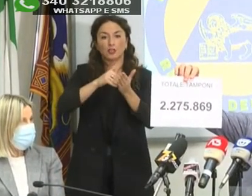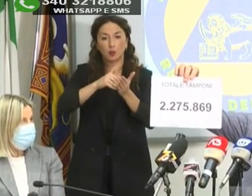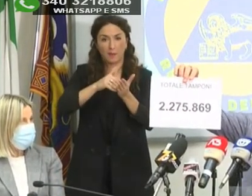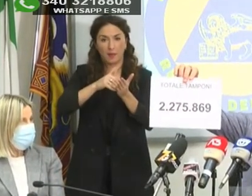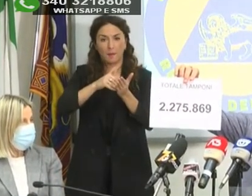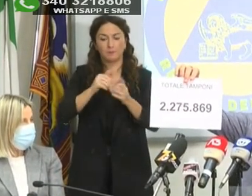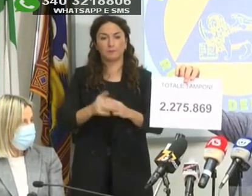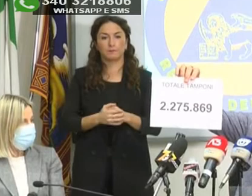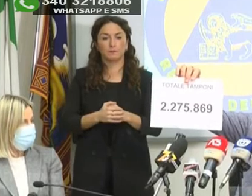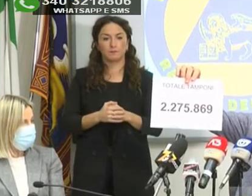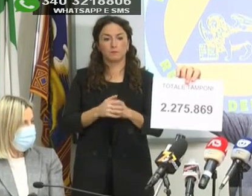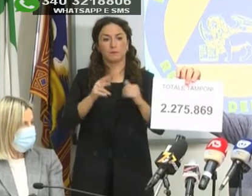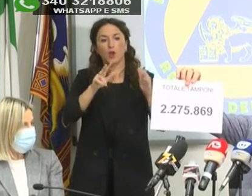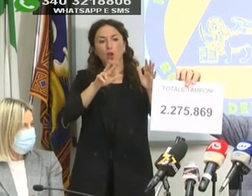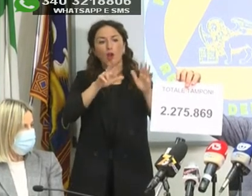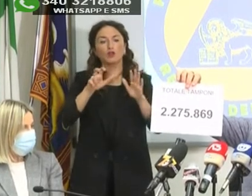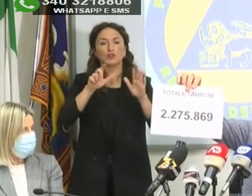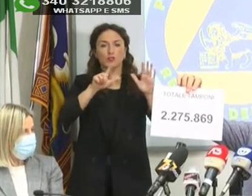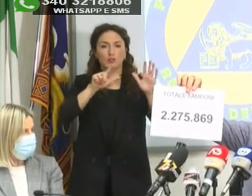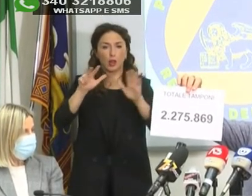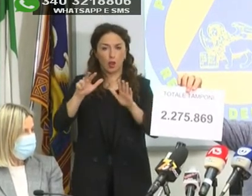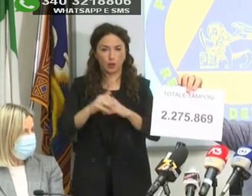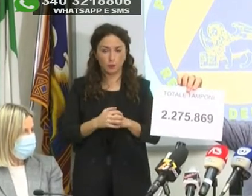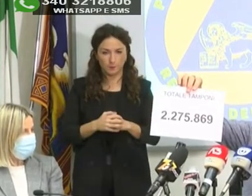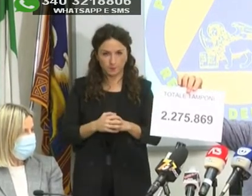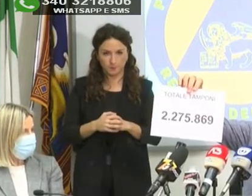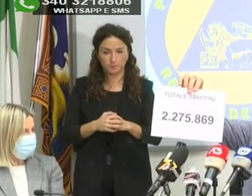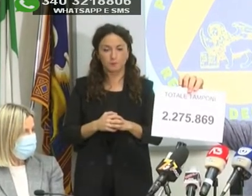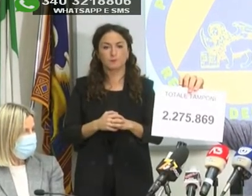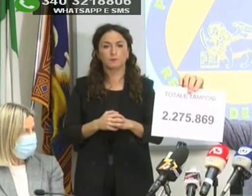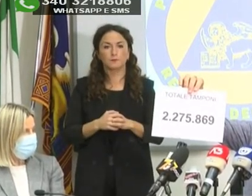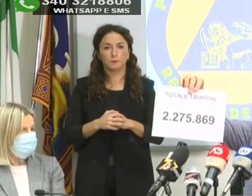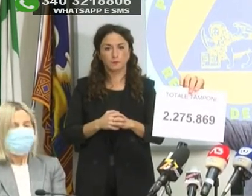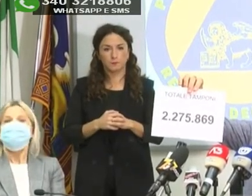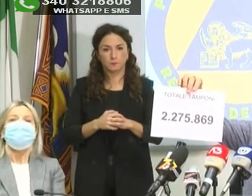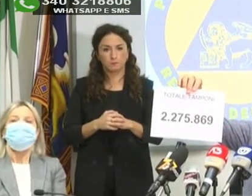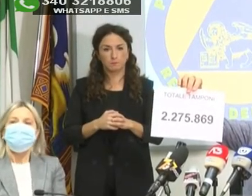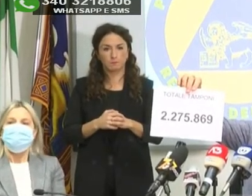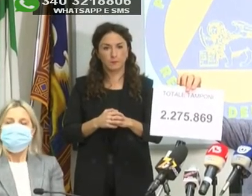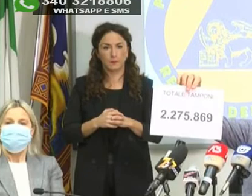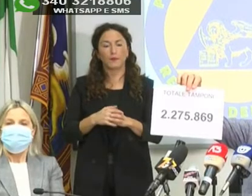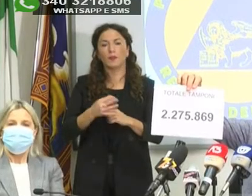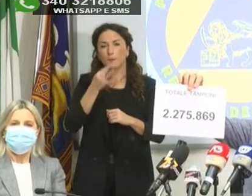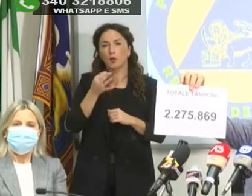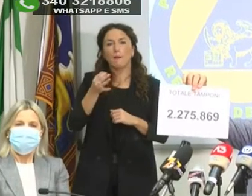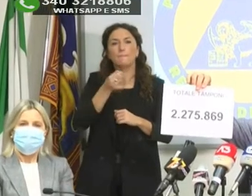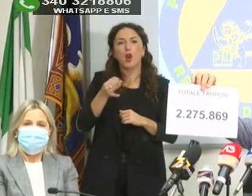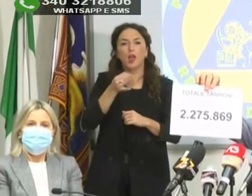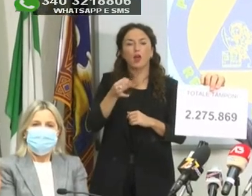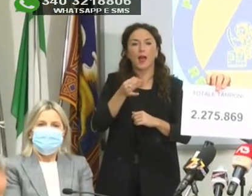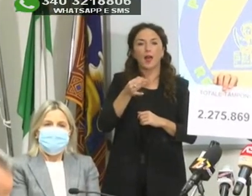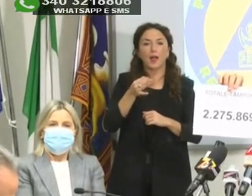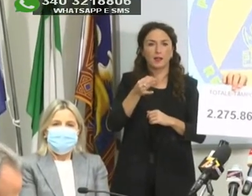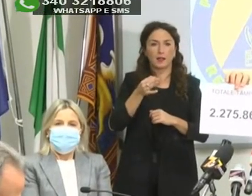2.275.000, 8,68. molecolari sono